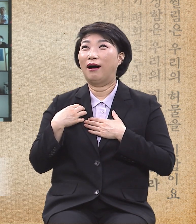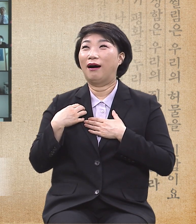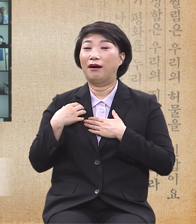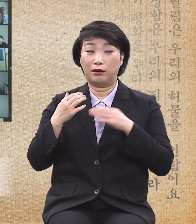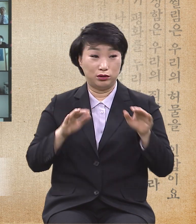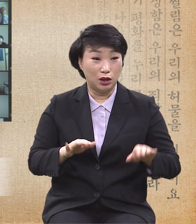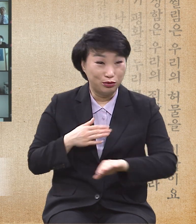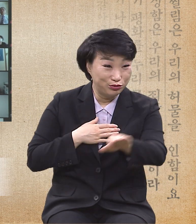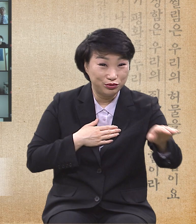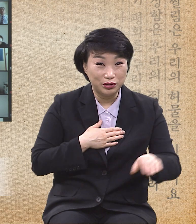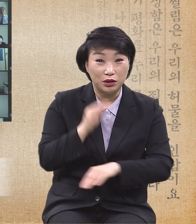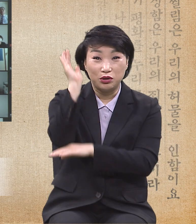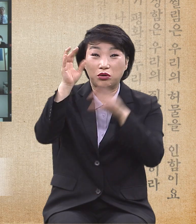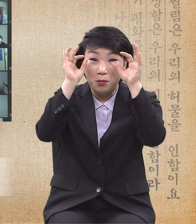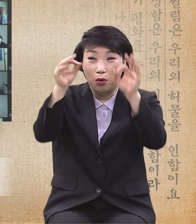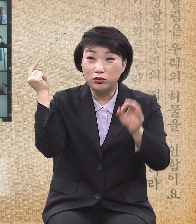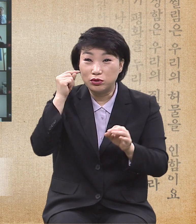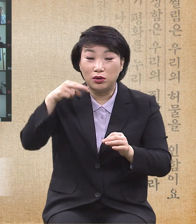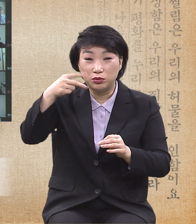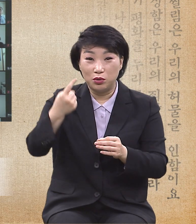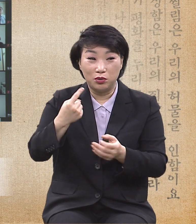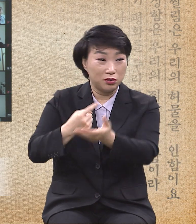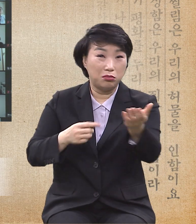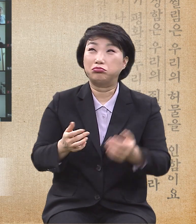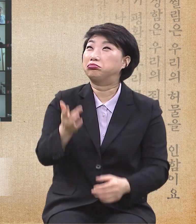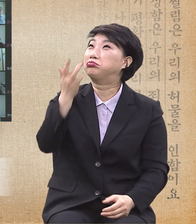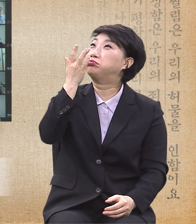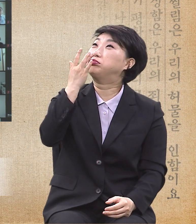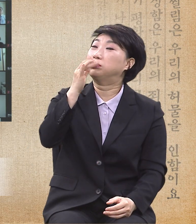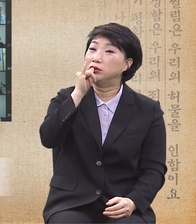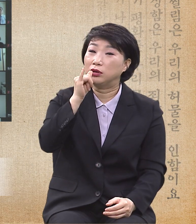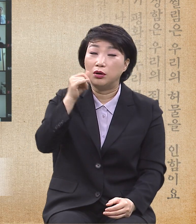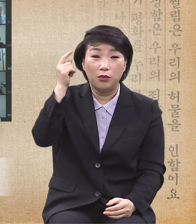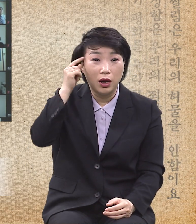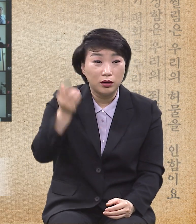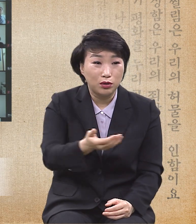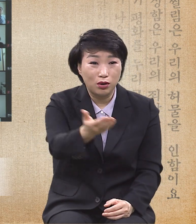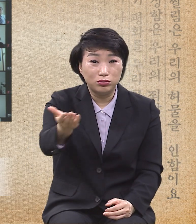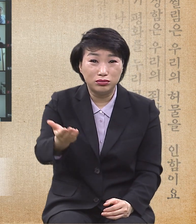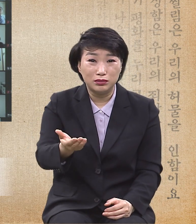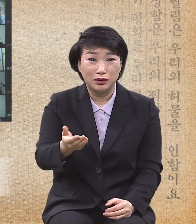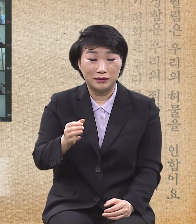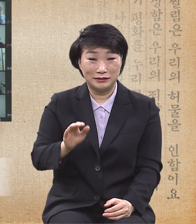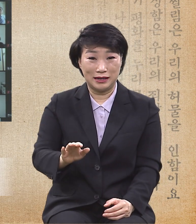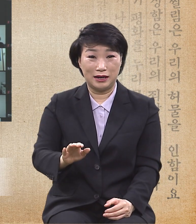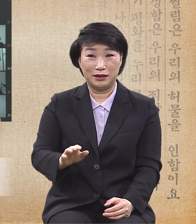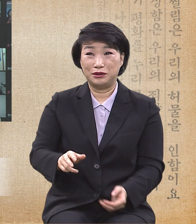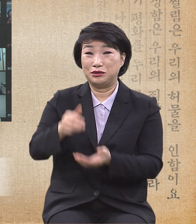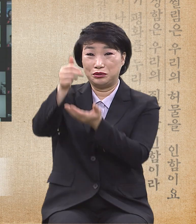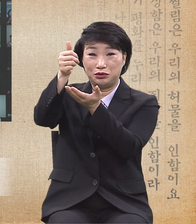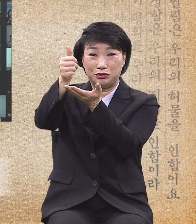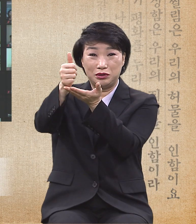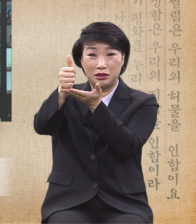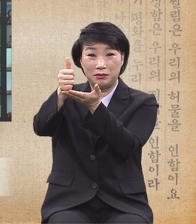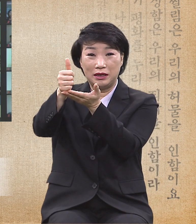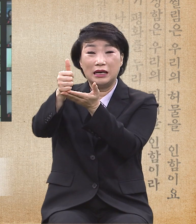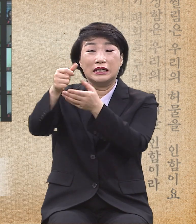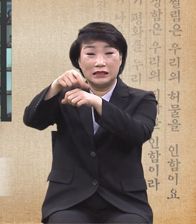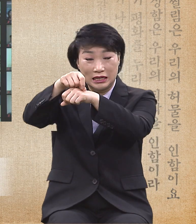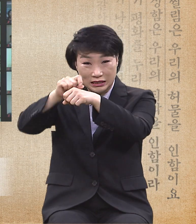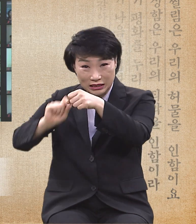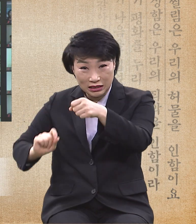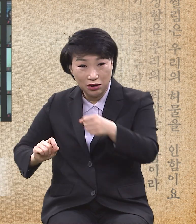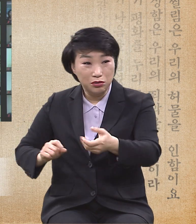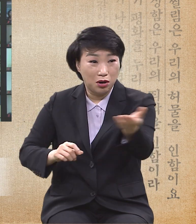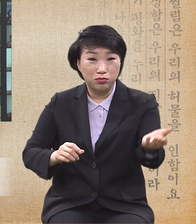근데 우리는 들어도 별것 아니잖아. 왜 별것 아니오? 왜? 주님이 살 찢는